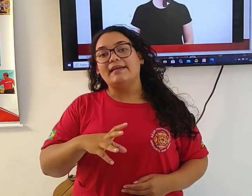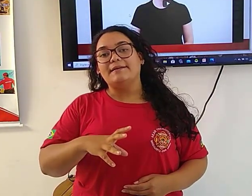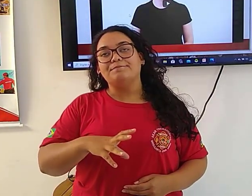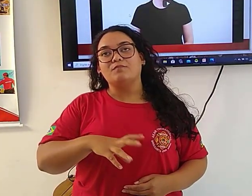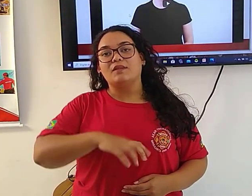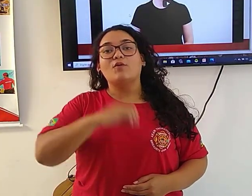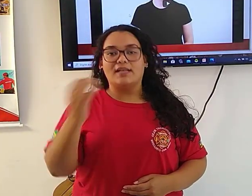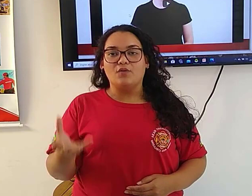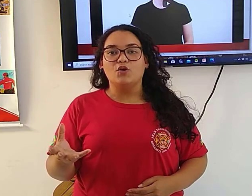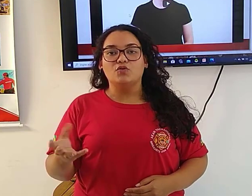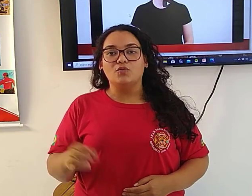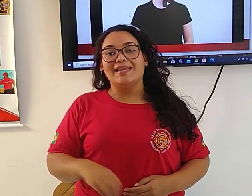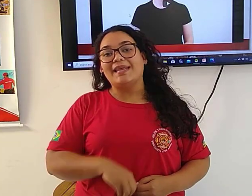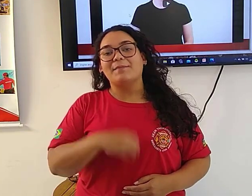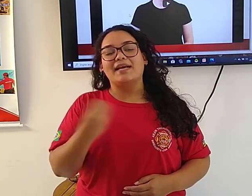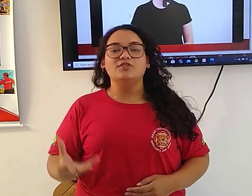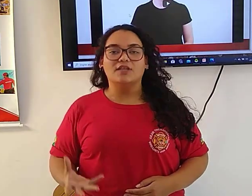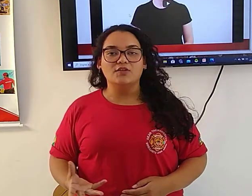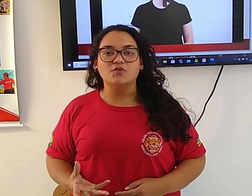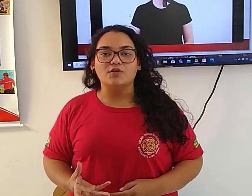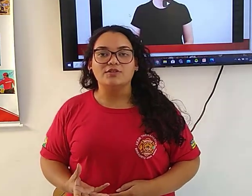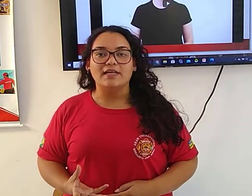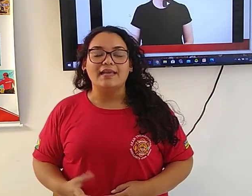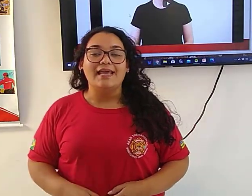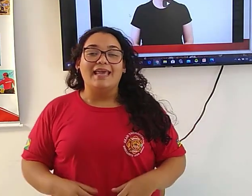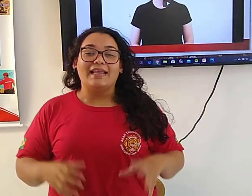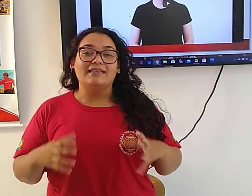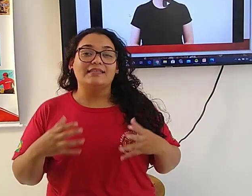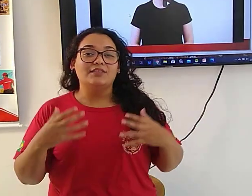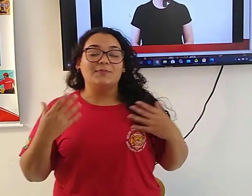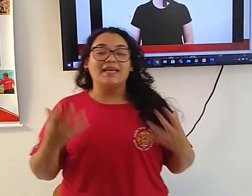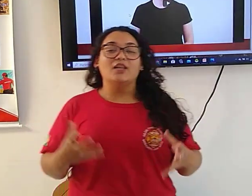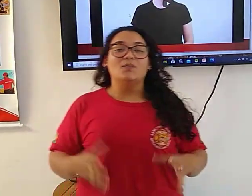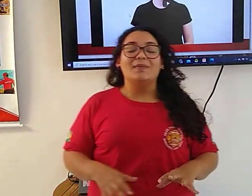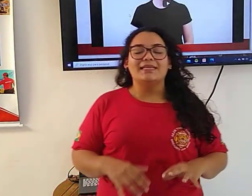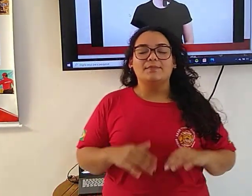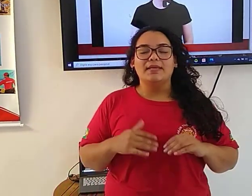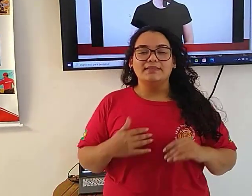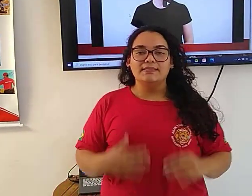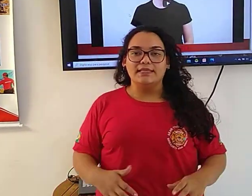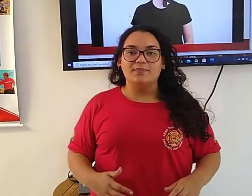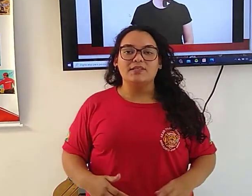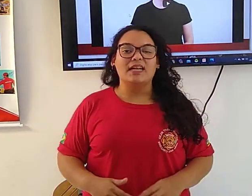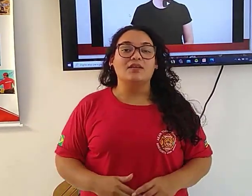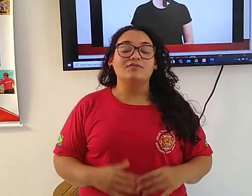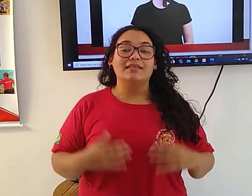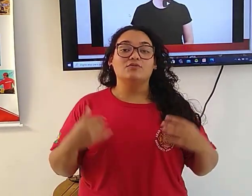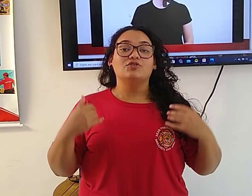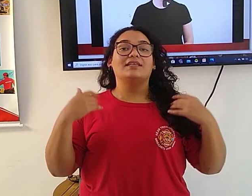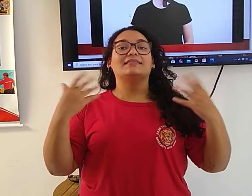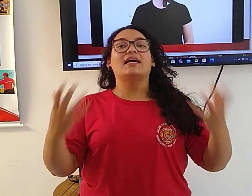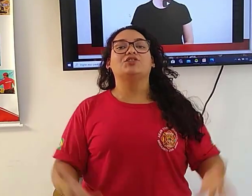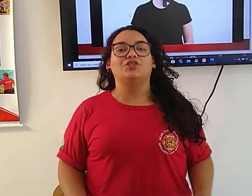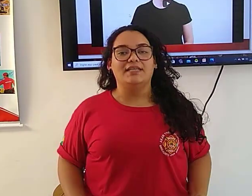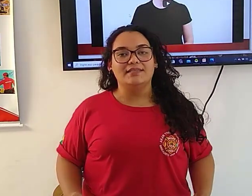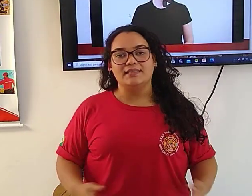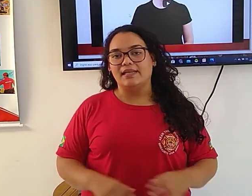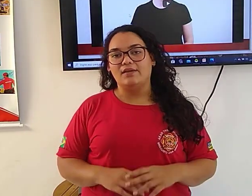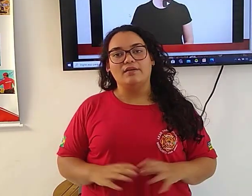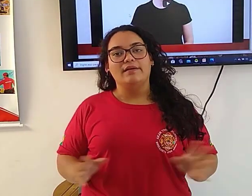no canal do YouTube que tem mais inscrições, né? Ela tenta explicar de uma maneira bem simples, ela não tenta utilizar gírias e nem